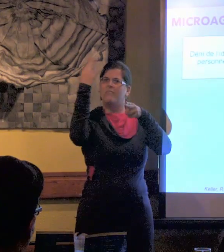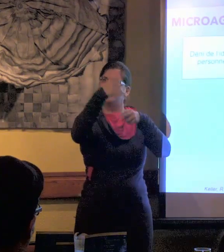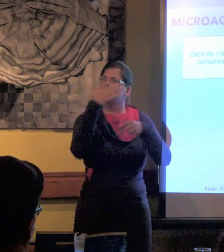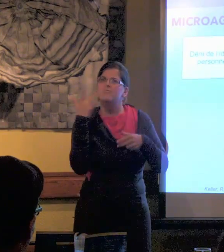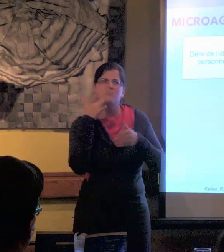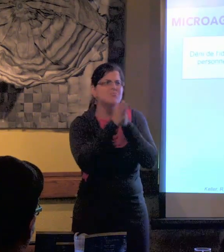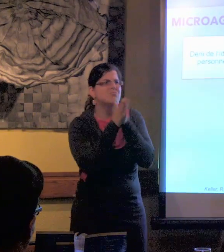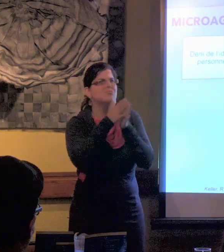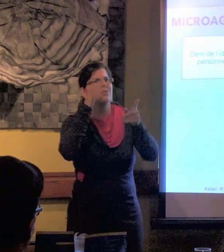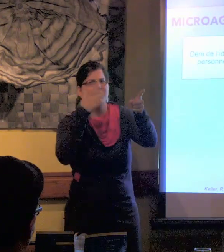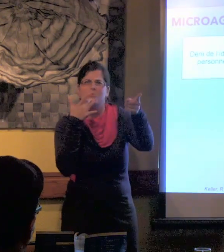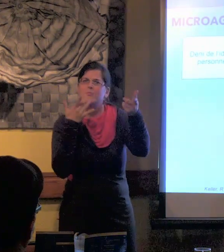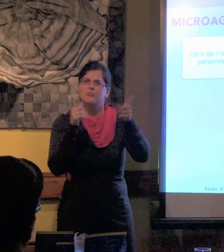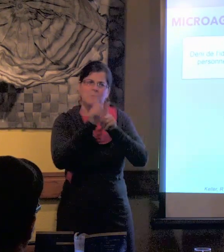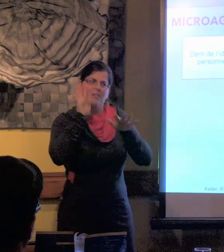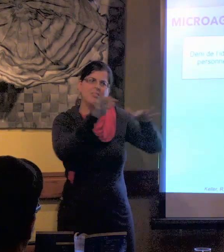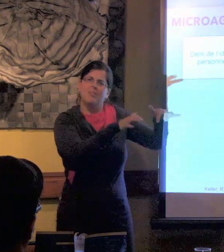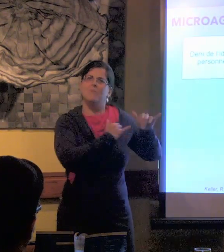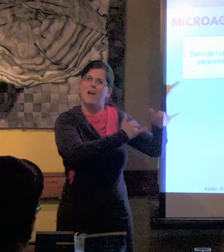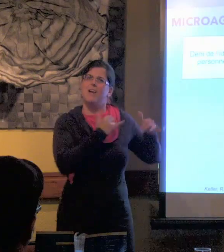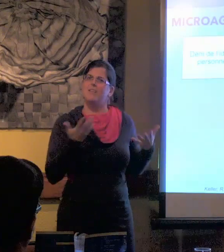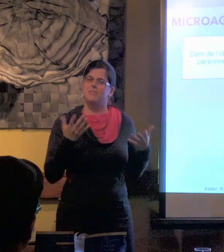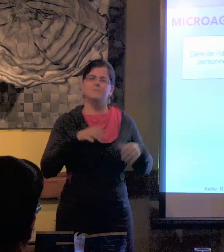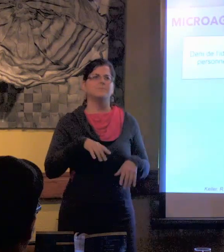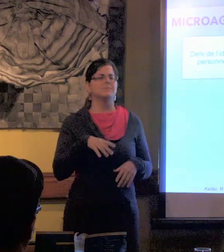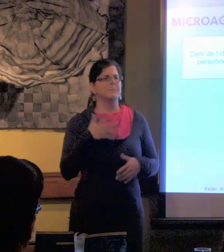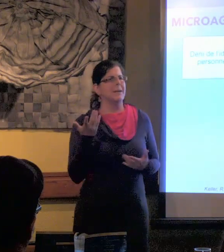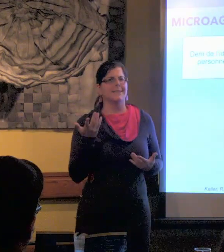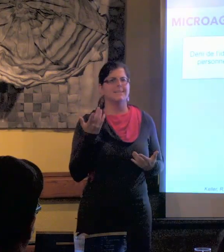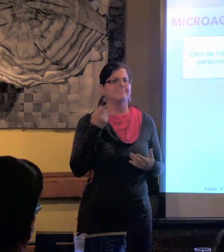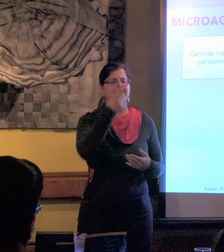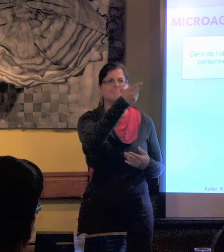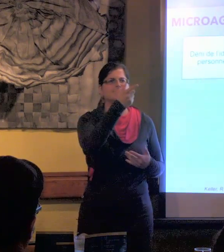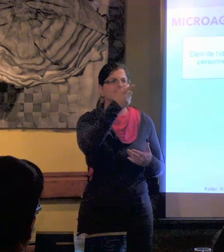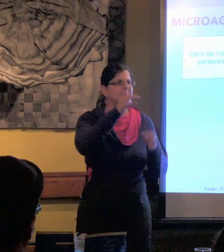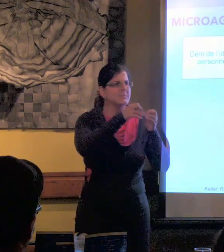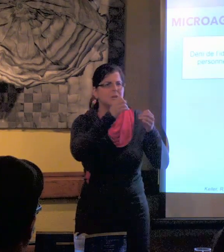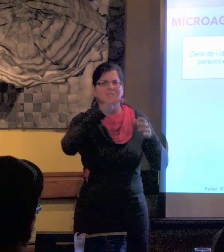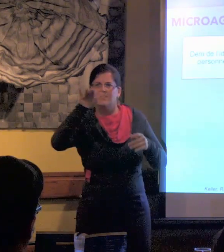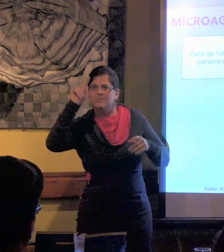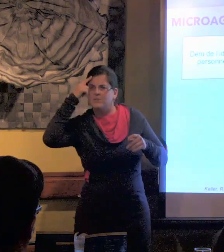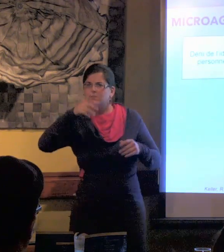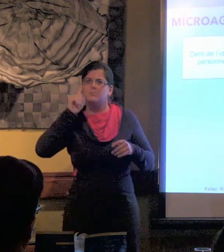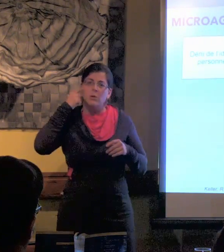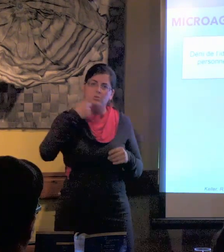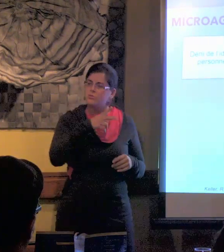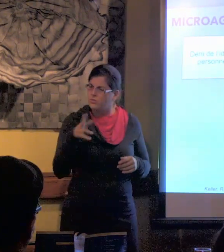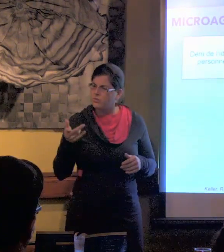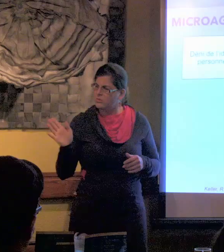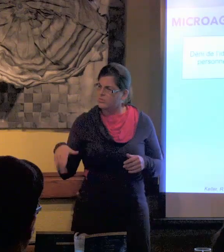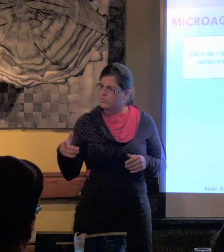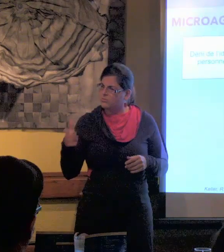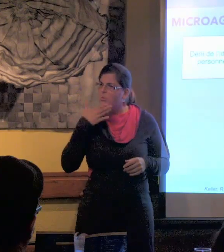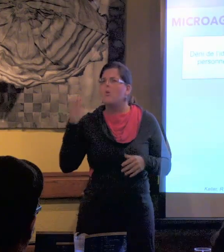l'interprète? Écoute, vous avez une conférence, les autres employés y ont accès, moi aussi j'aimerais y avoir accès. Mais, écoute,